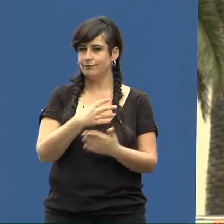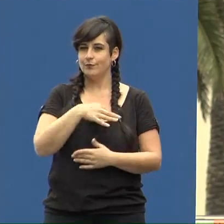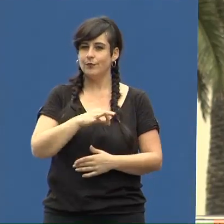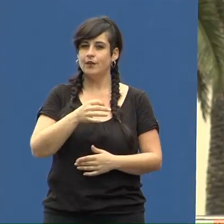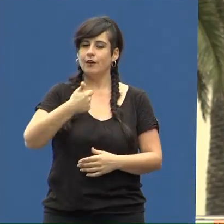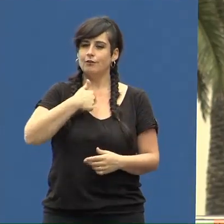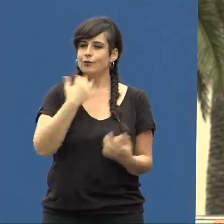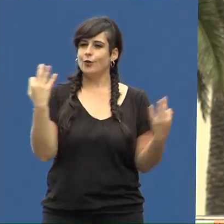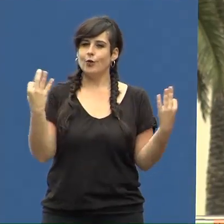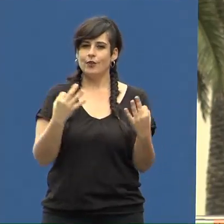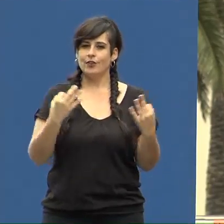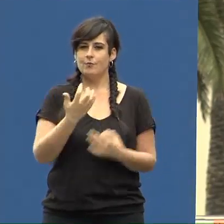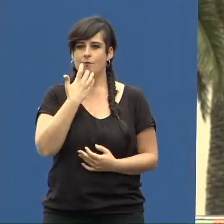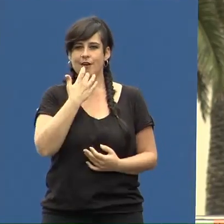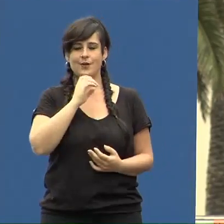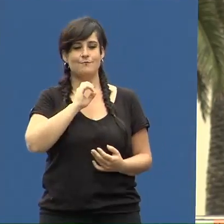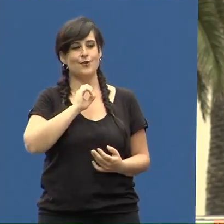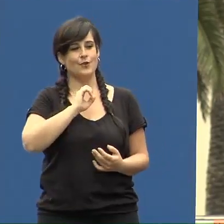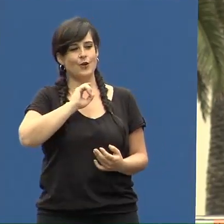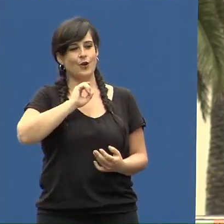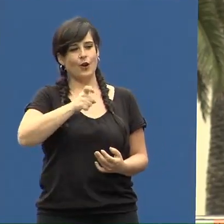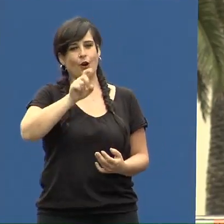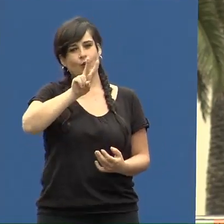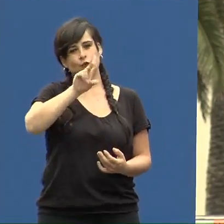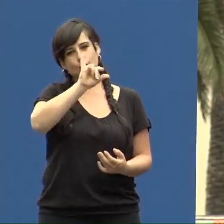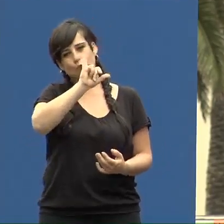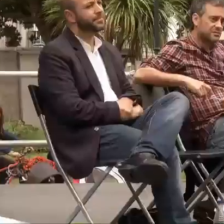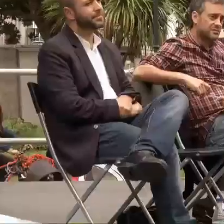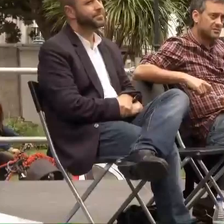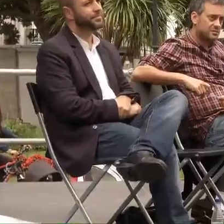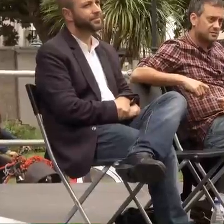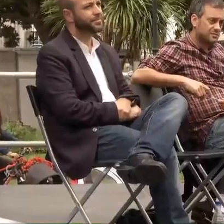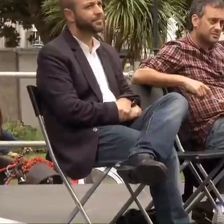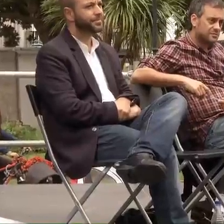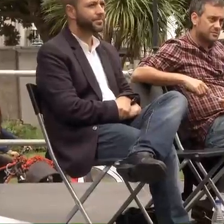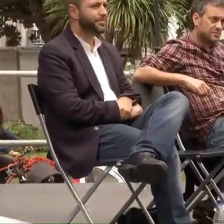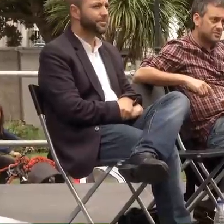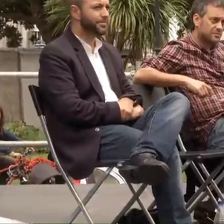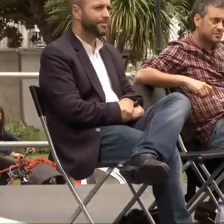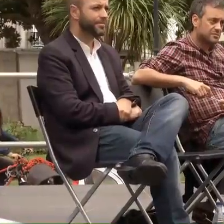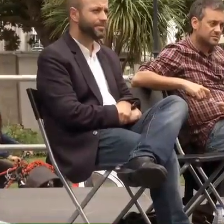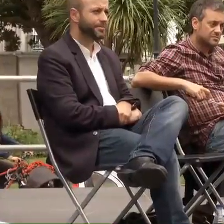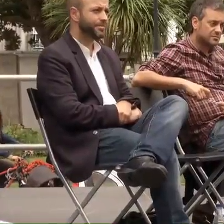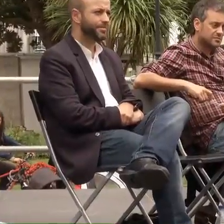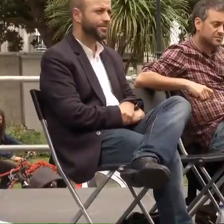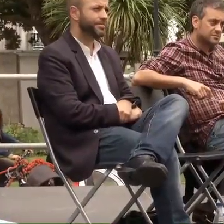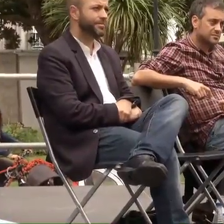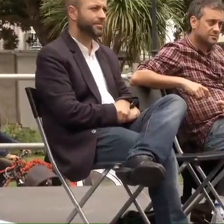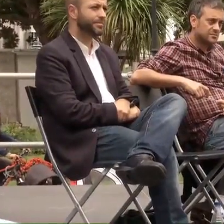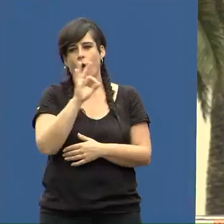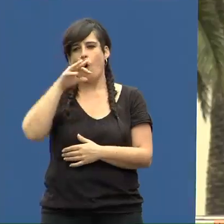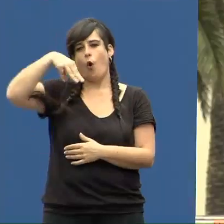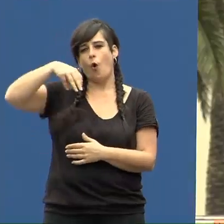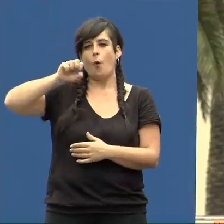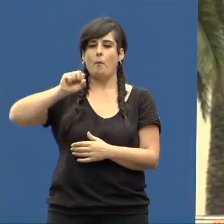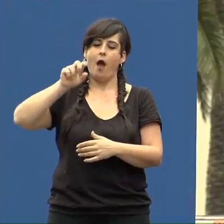muchísimas gracias a Chulio de A Coruña, a Martiño en Santiago, a Jorge en Ferrol, a Manuela en Madrid, a Joan